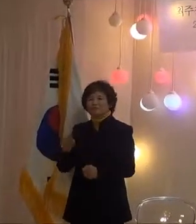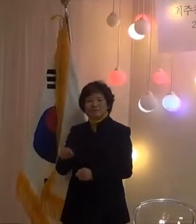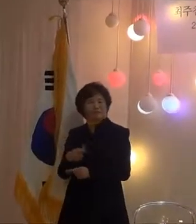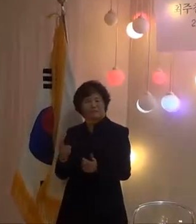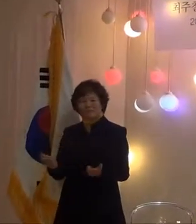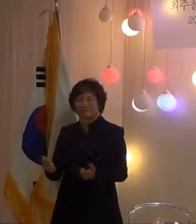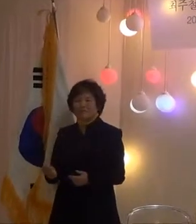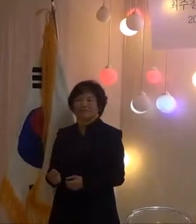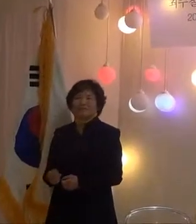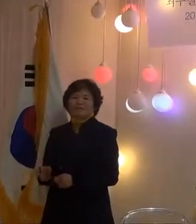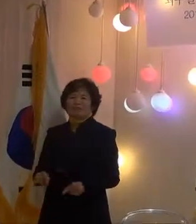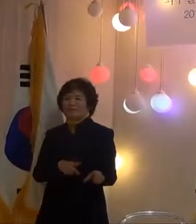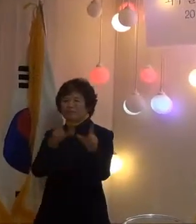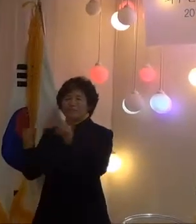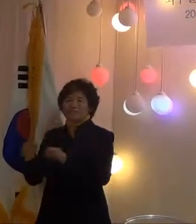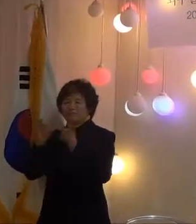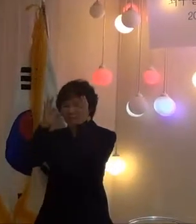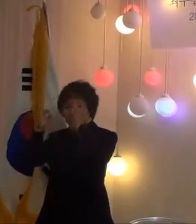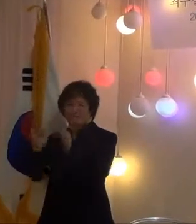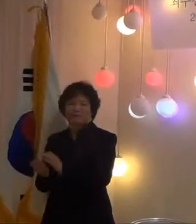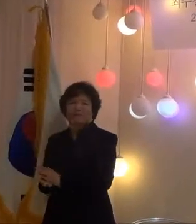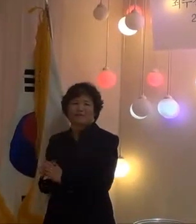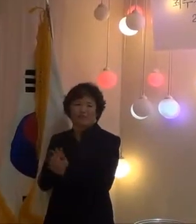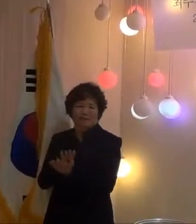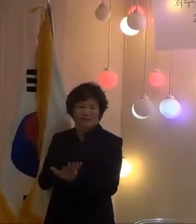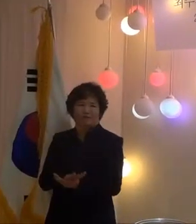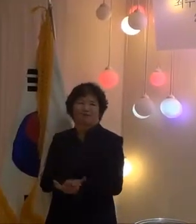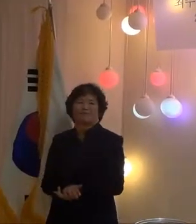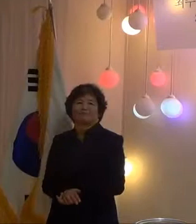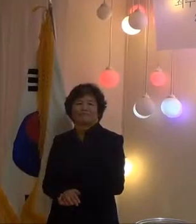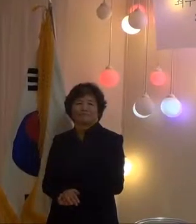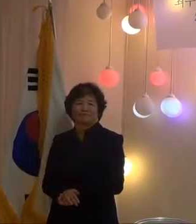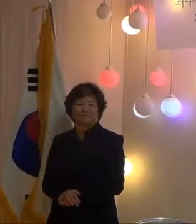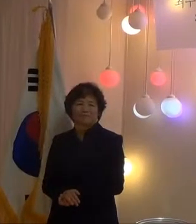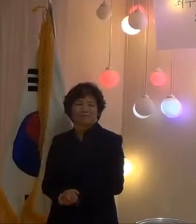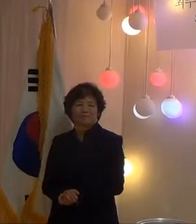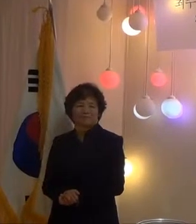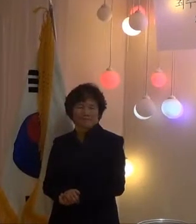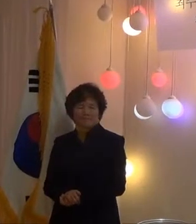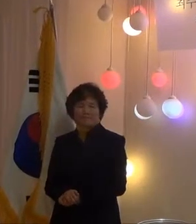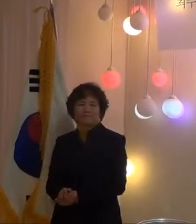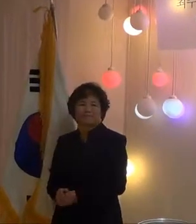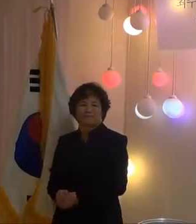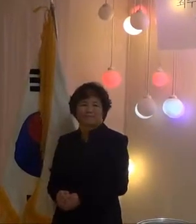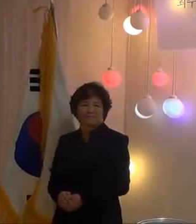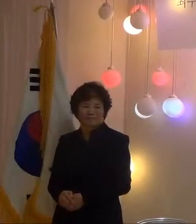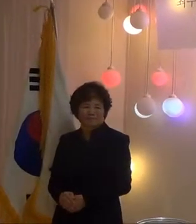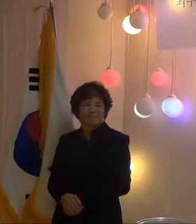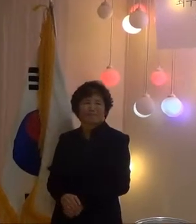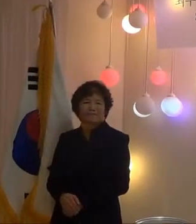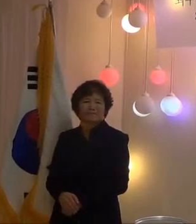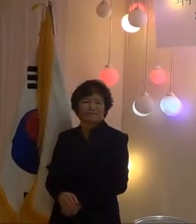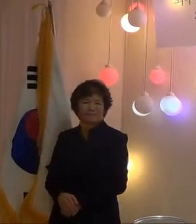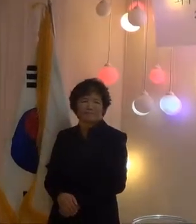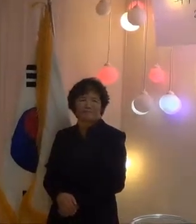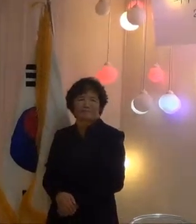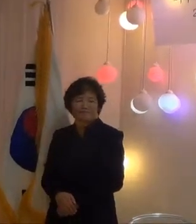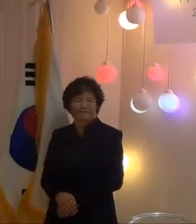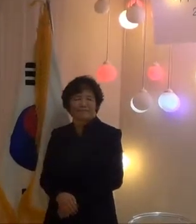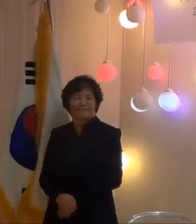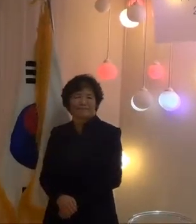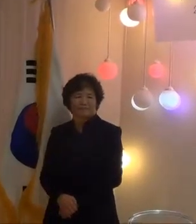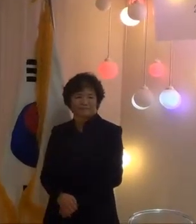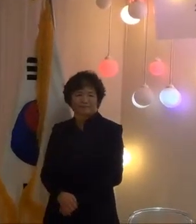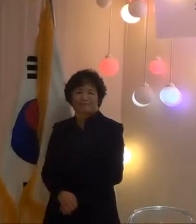보니까 제가 비주류가 되더라고요. 비주류인데 비주류도 잘한 맛이 있더라고요. 주류에 편성하는 것보다 비주류로서 목소리를